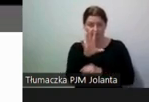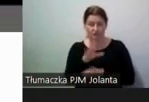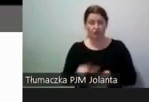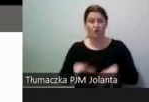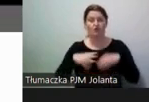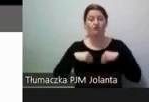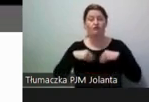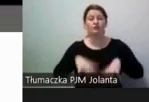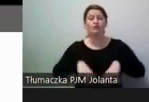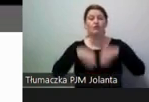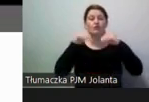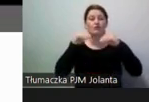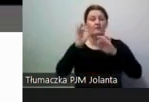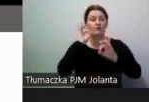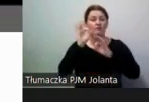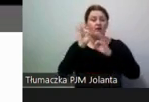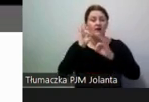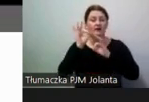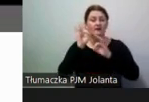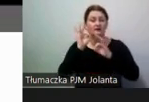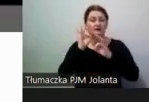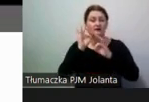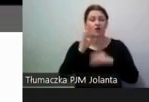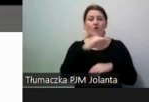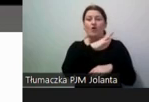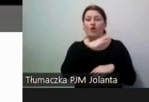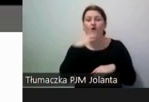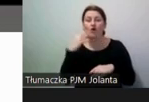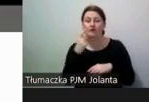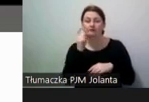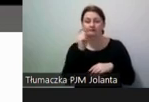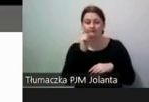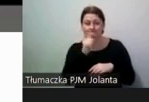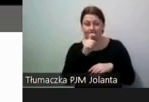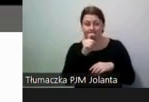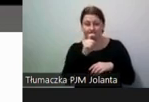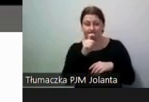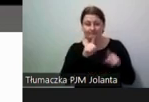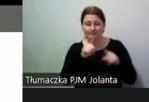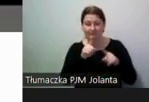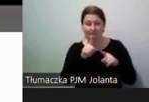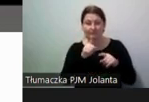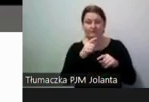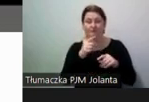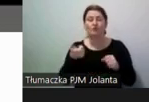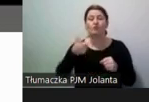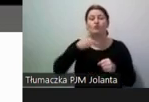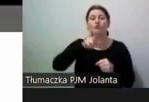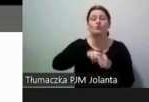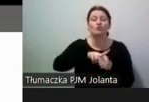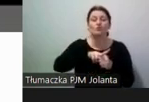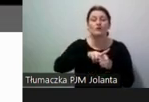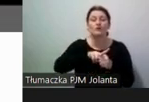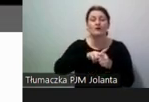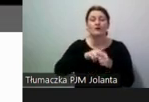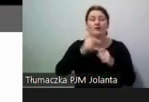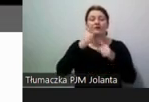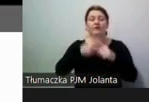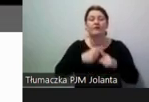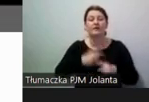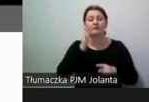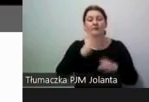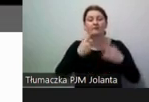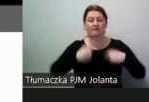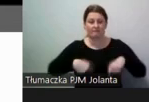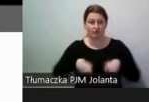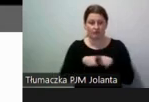otrzymuje na początku taką informację, również kolorem zaznaczoną, dotyczącą tego, który wariant, który test będzie